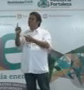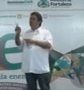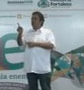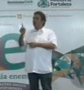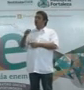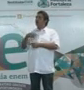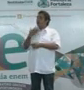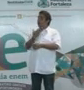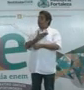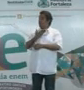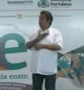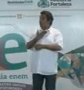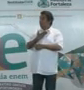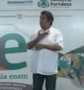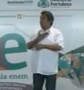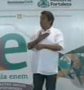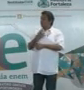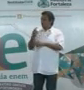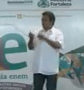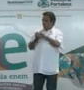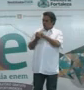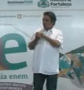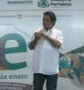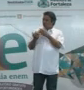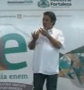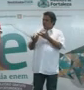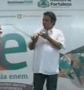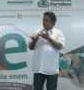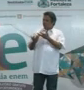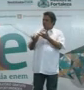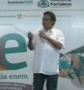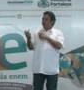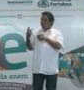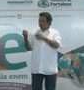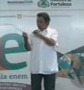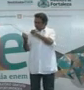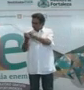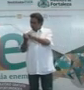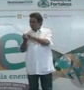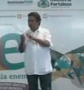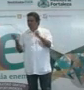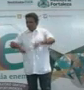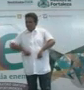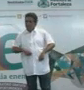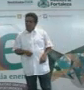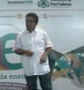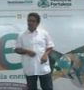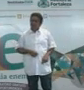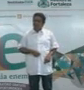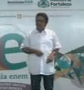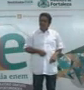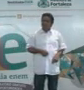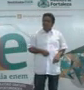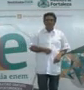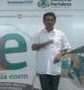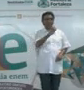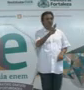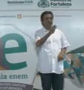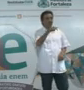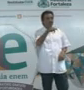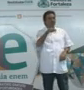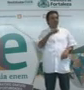estou falando de amizade. A gente não está junto? Estamos juntos, cara. Bora para cima deles. E o Iraque disse: eu